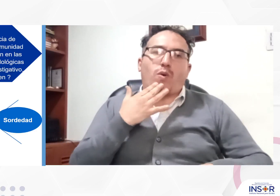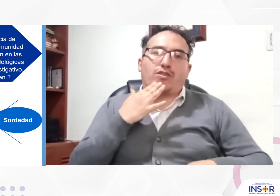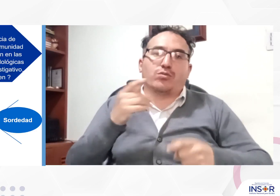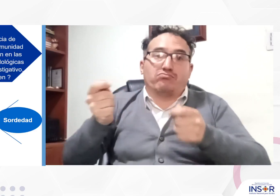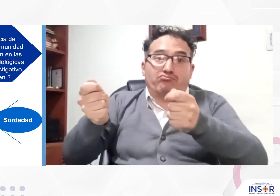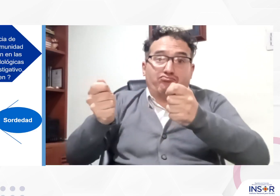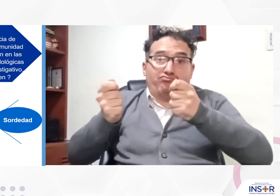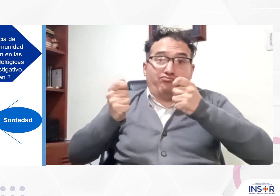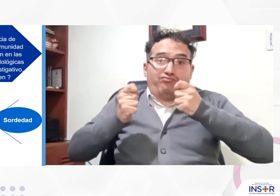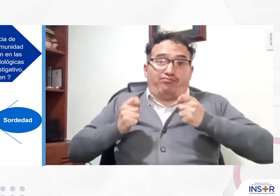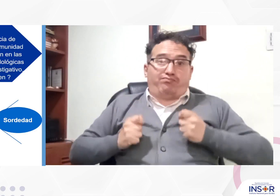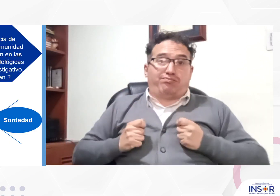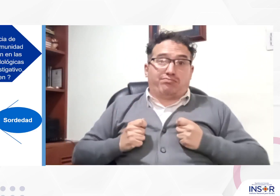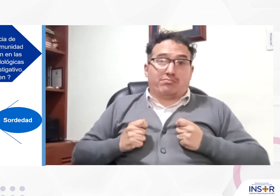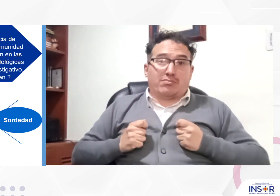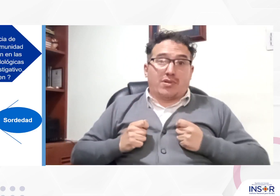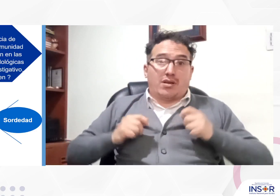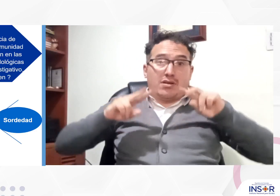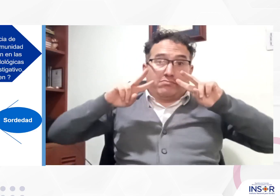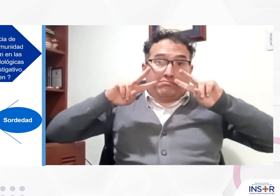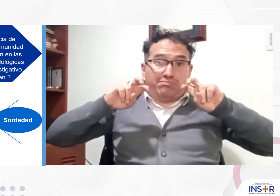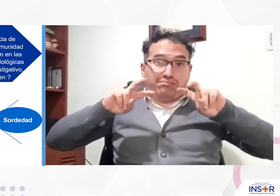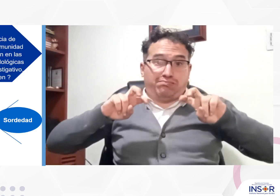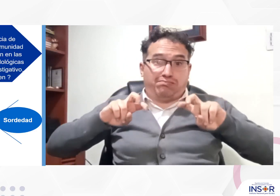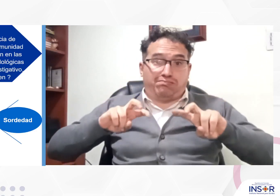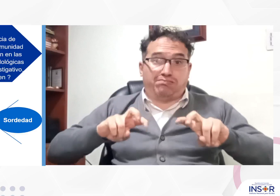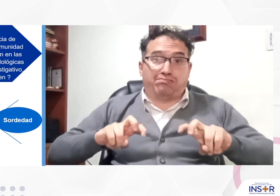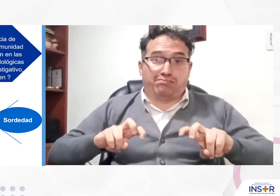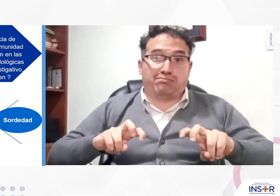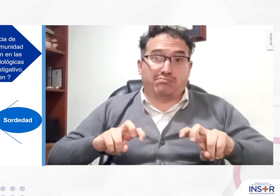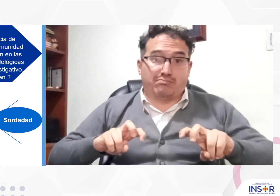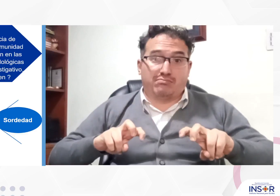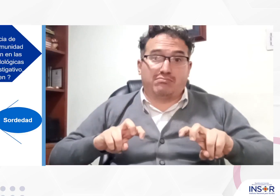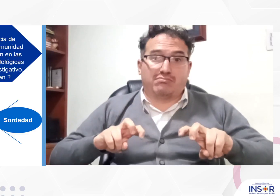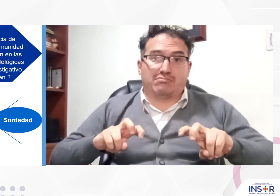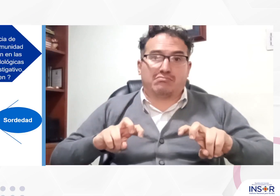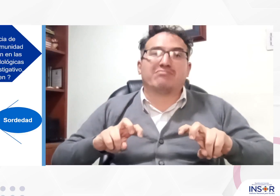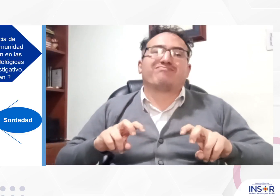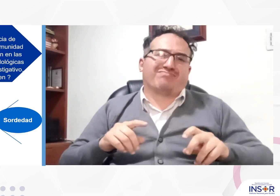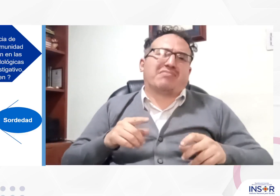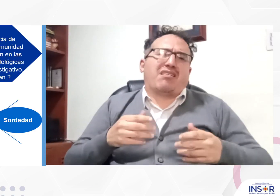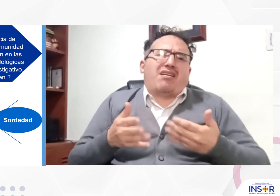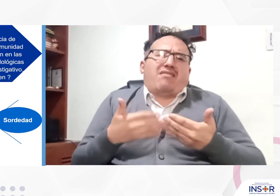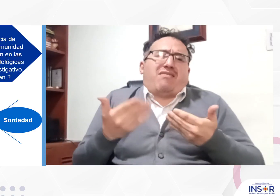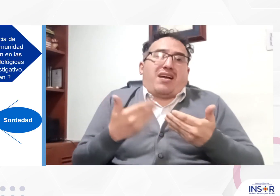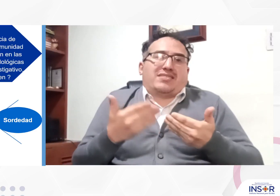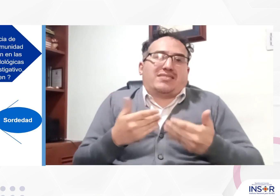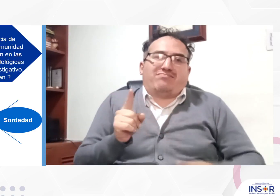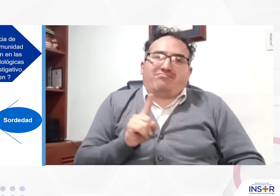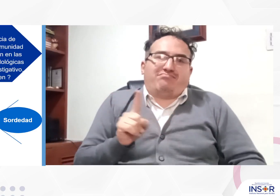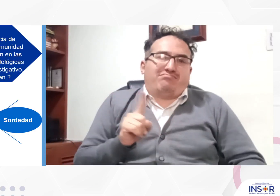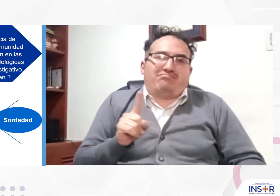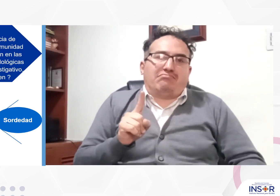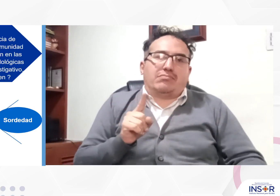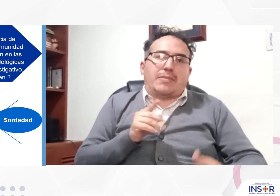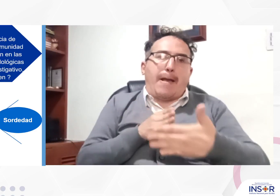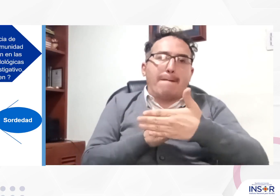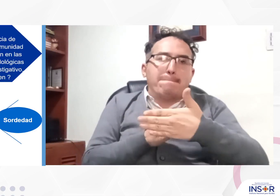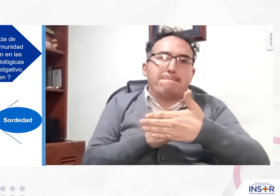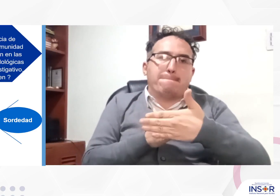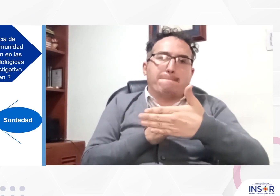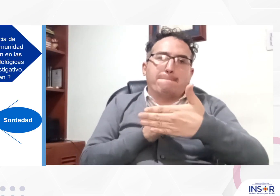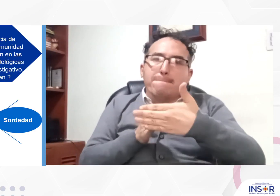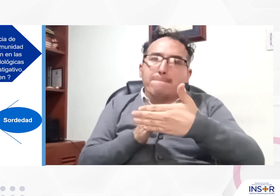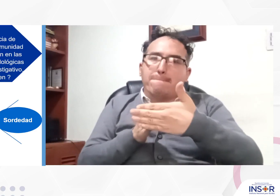como jurados en las investigaciones. En mi caso, por ejemplo, cuando yo elaboré también esta investigación, claro, no